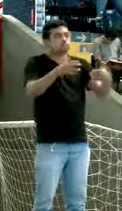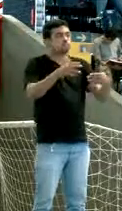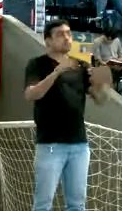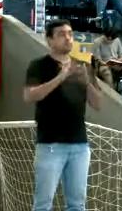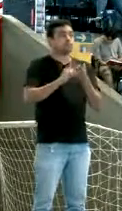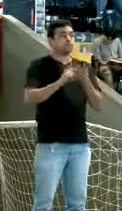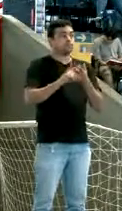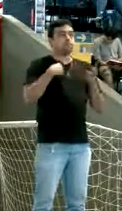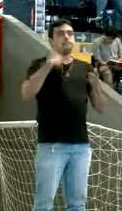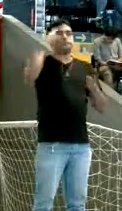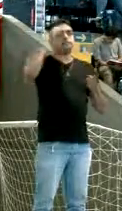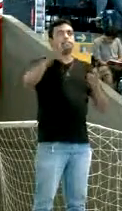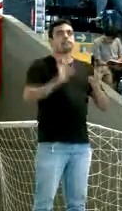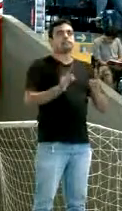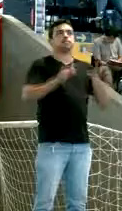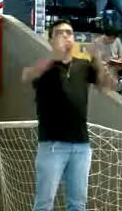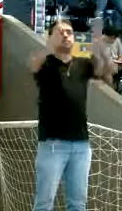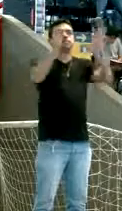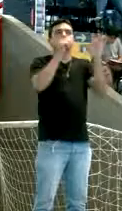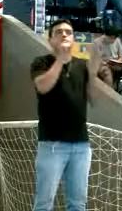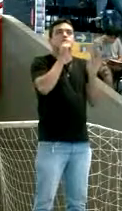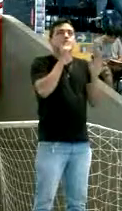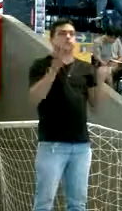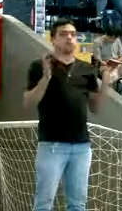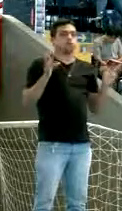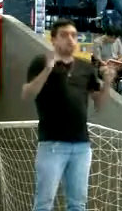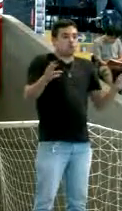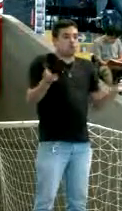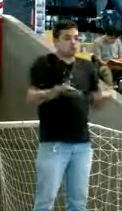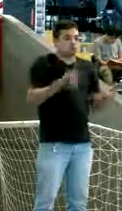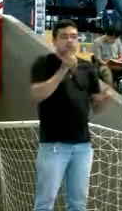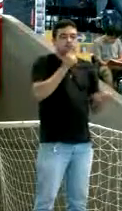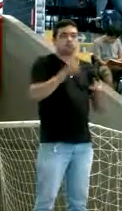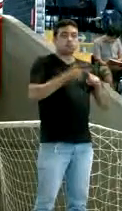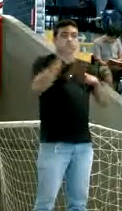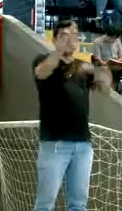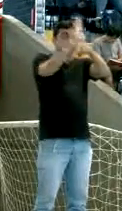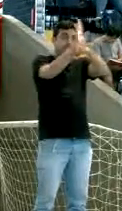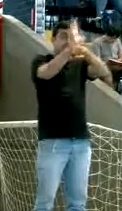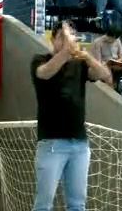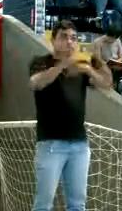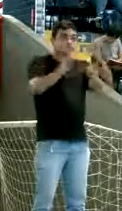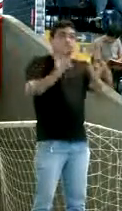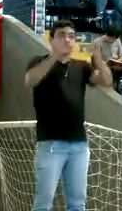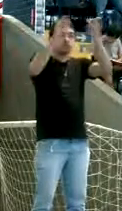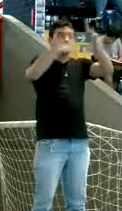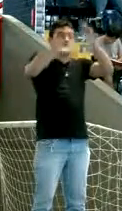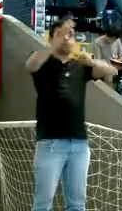se podia pensar em tecnologia em termos atuais. O cinema naquele momento já era tecnologia.